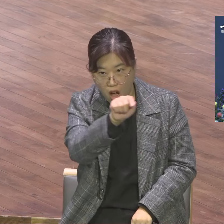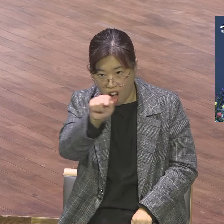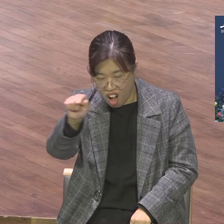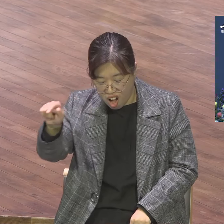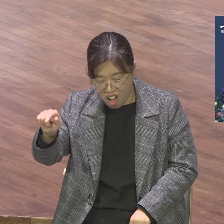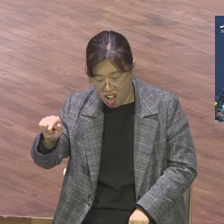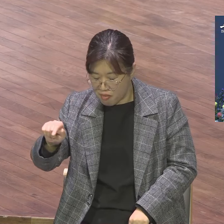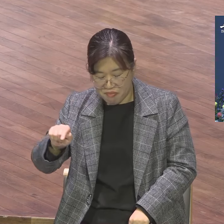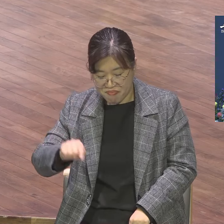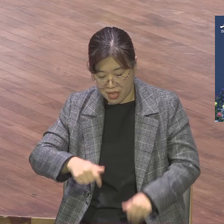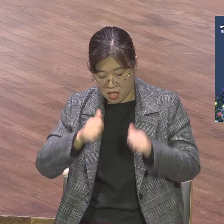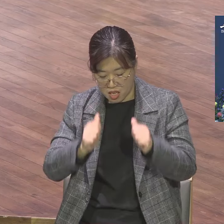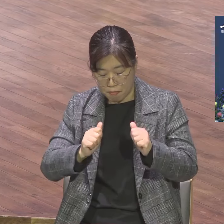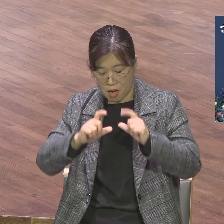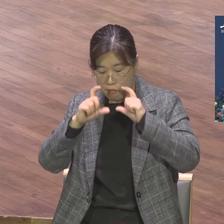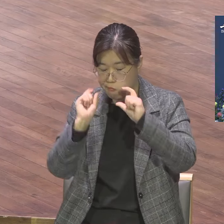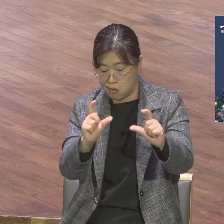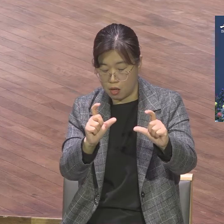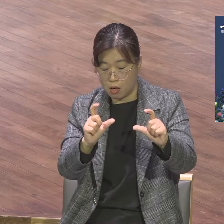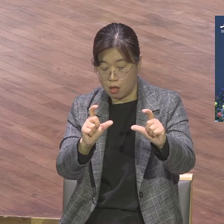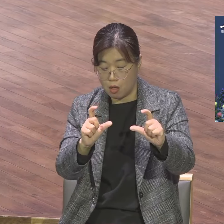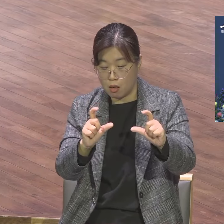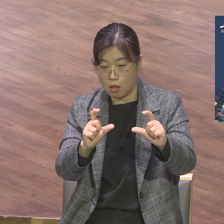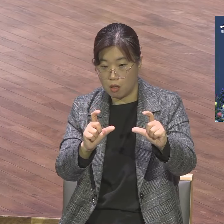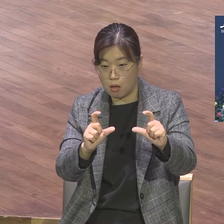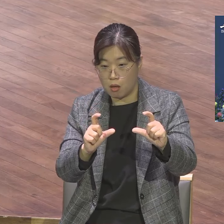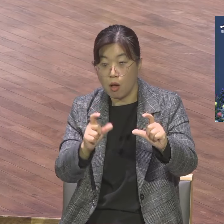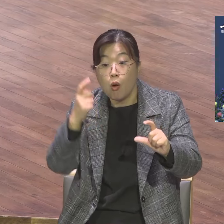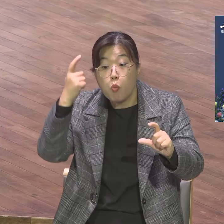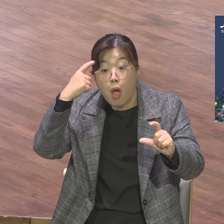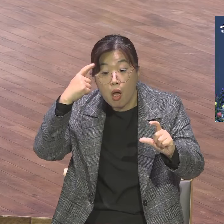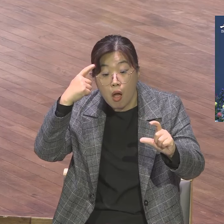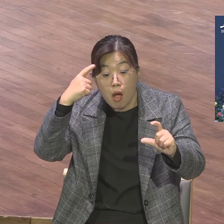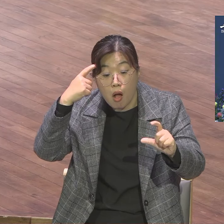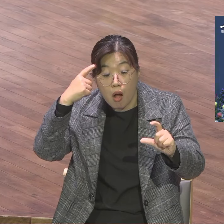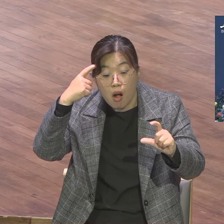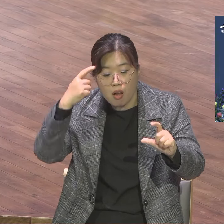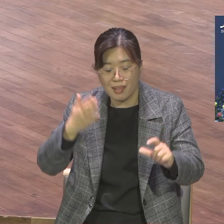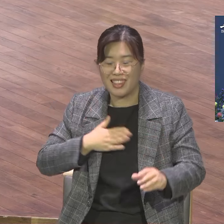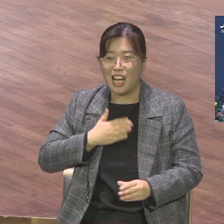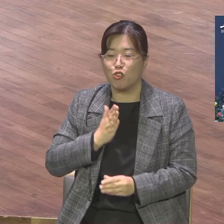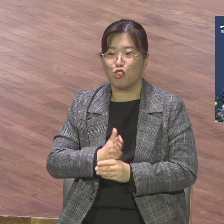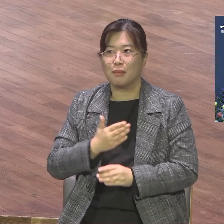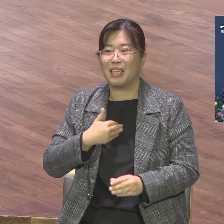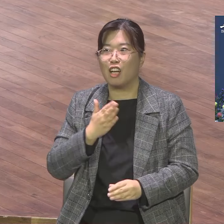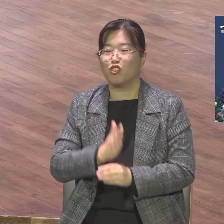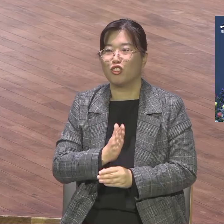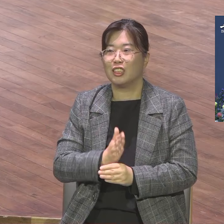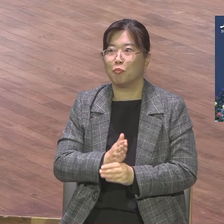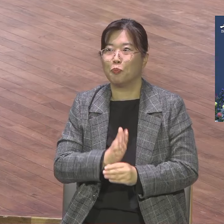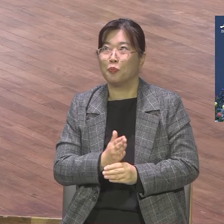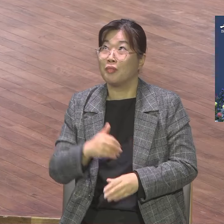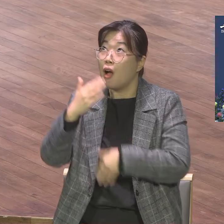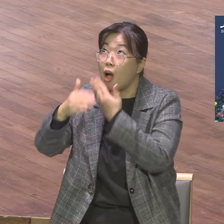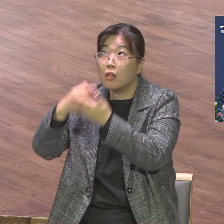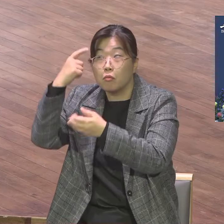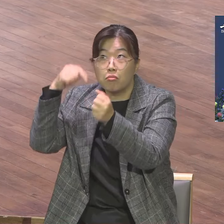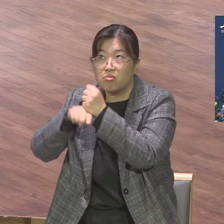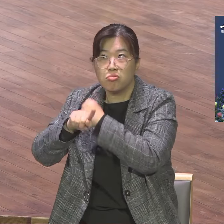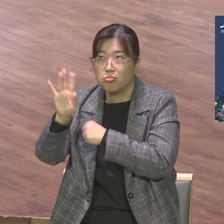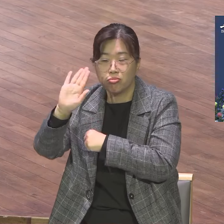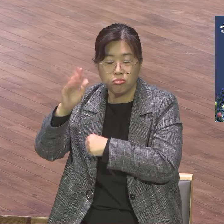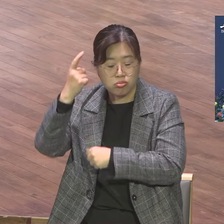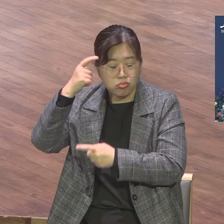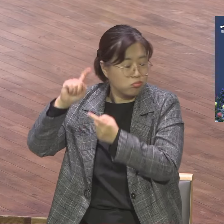돼요. 언제나 하나님의 뜻과 계획이 어딨냐 그게 집중해야 됩니다. 하나님 뜻과 계획이 어땠느냐. 오늘